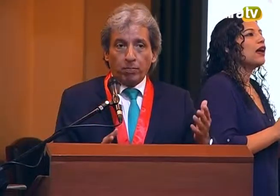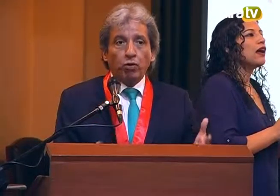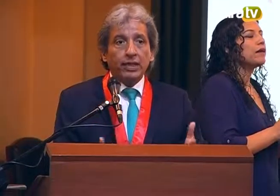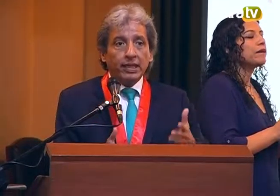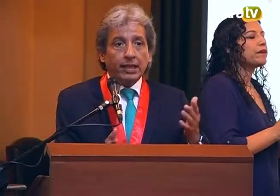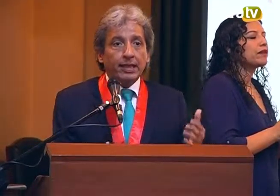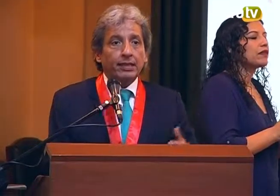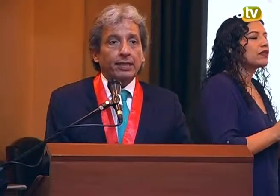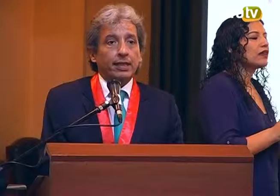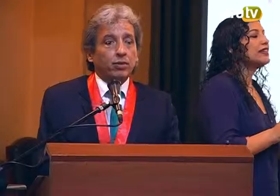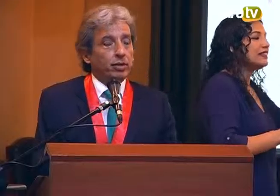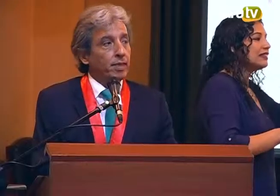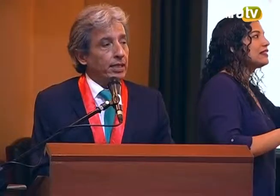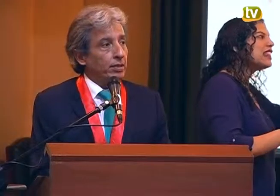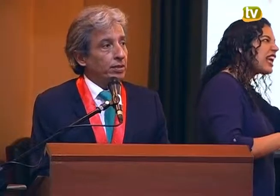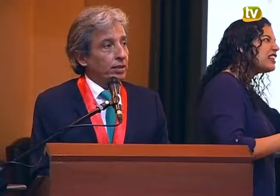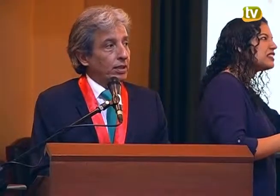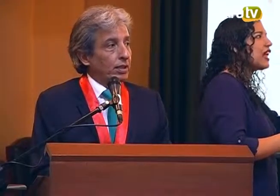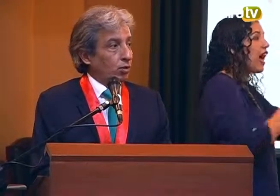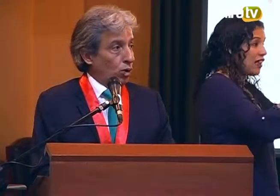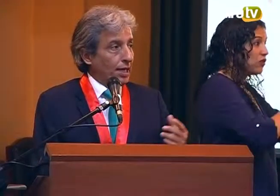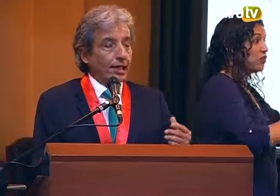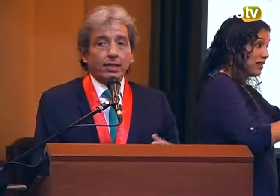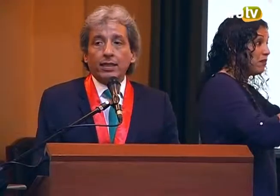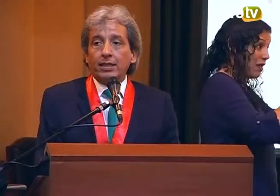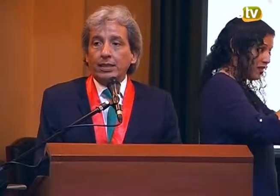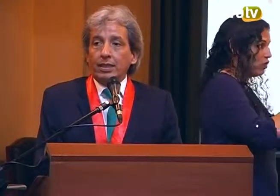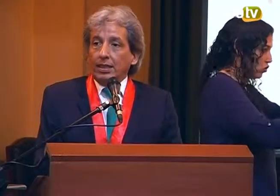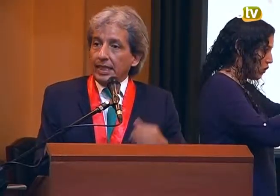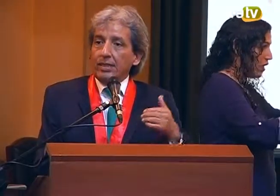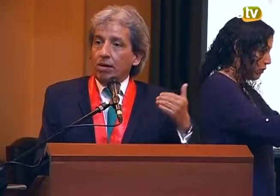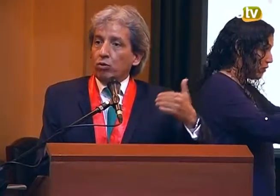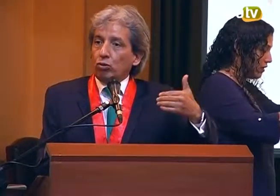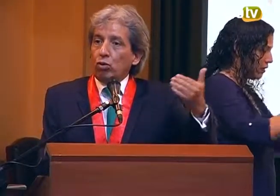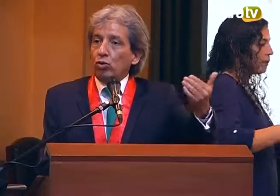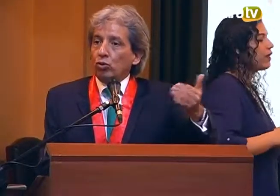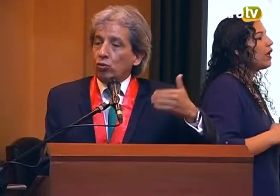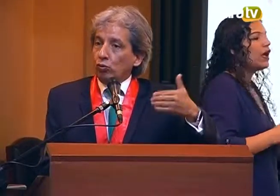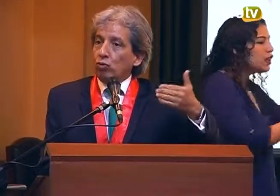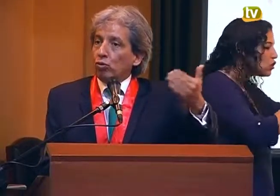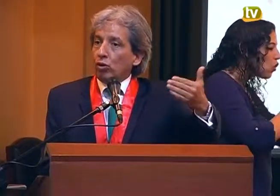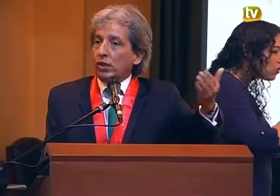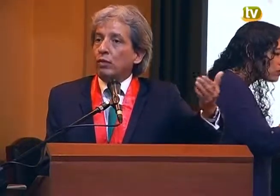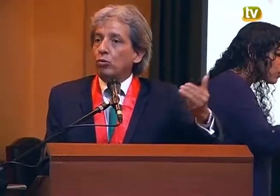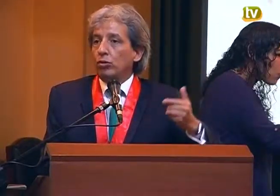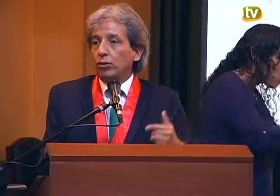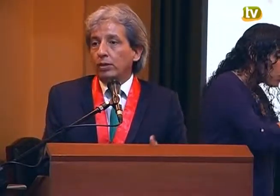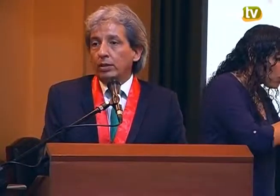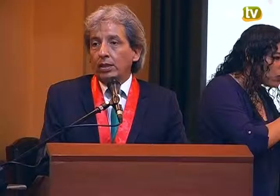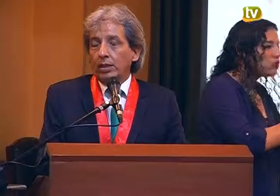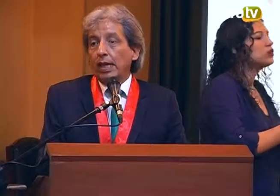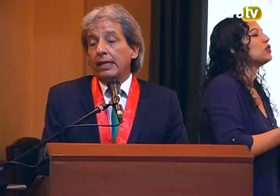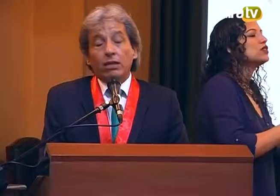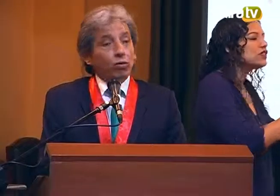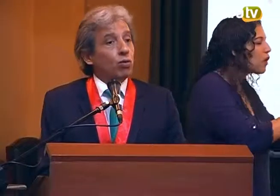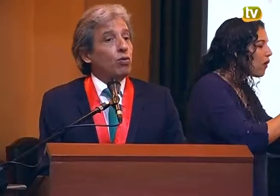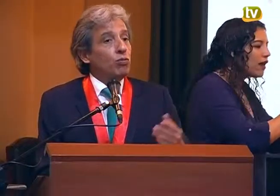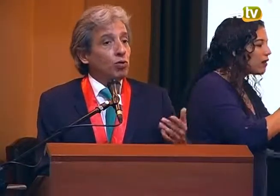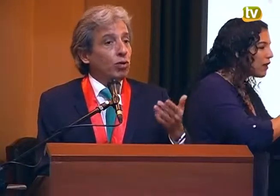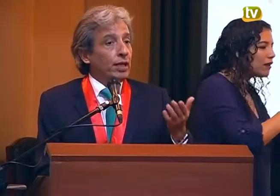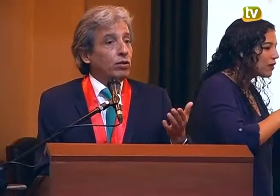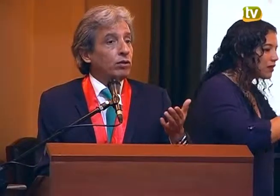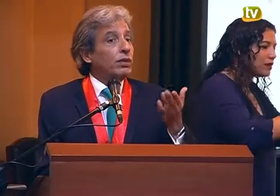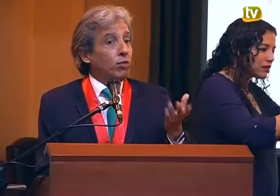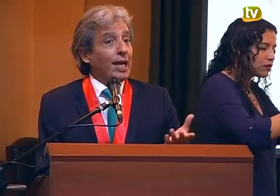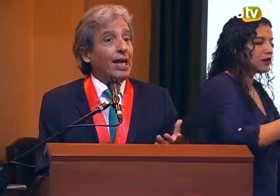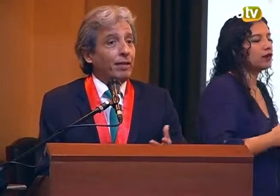tiempo correspondiente, que era 6 años y medio, toda la carrera. Y llevamos todos los cursos casi juntos. E incluso con